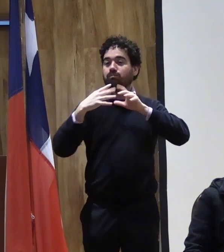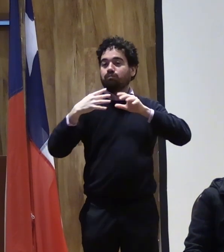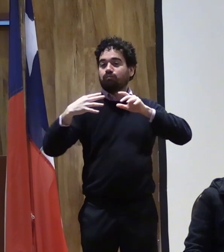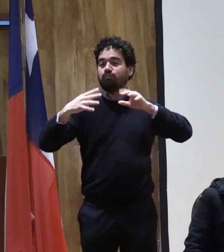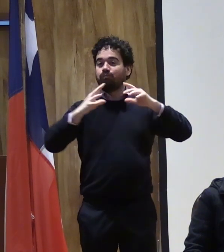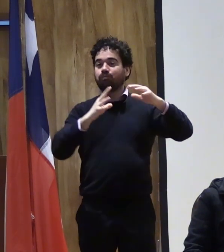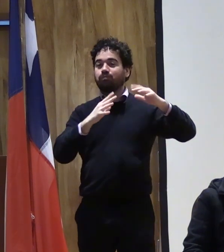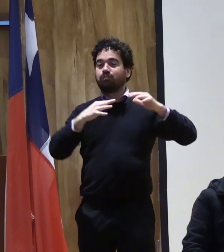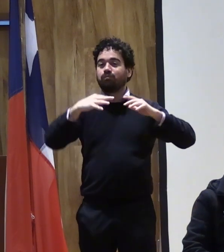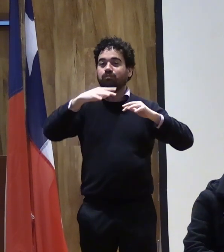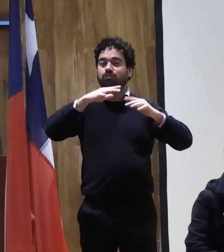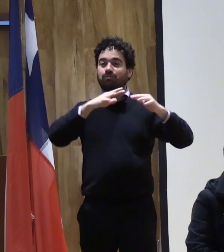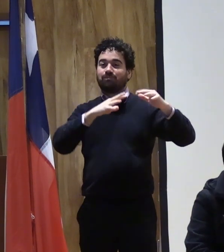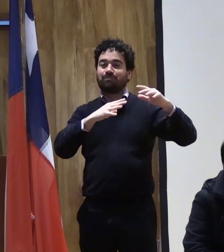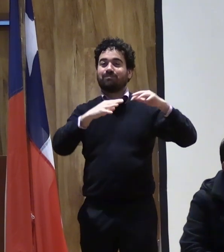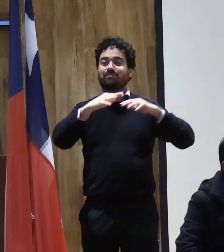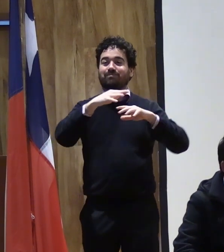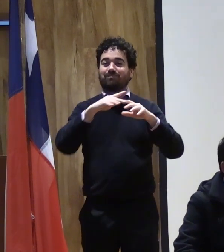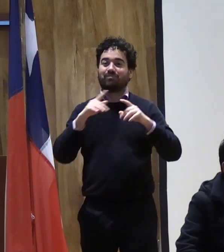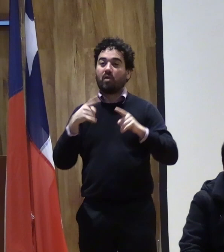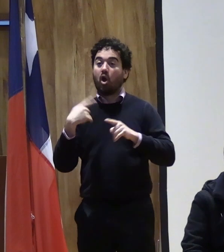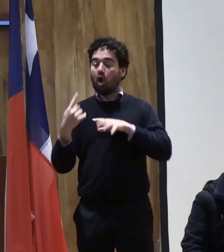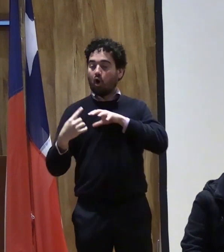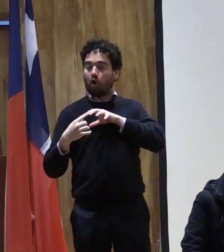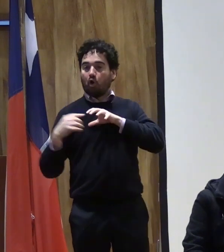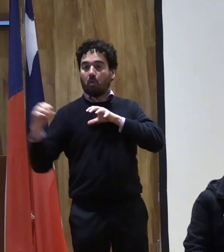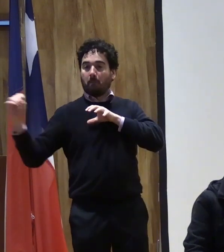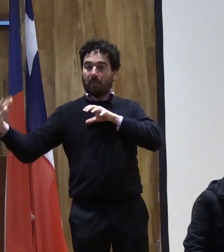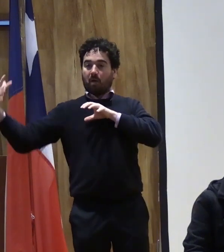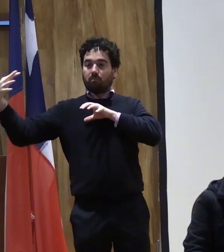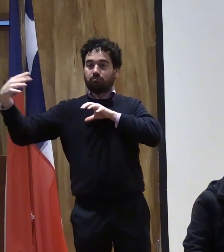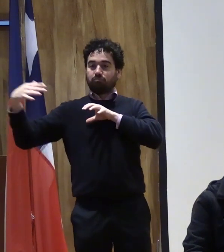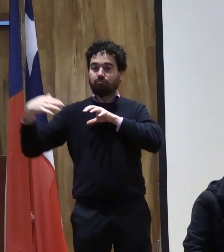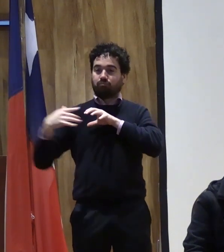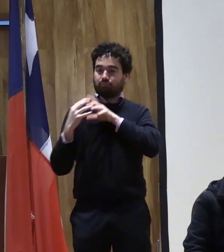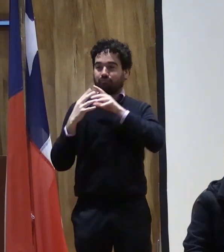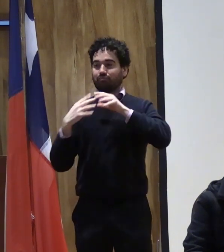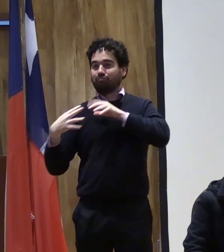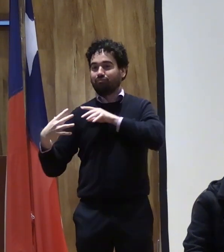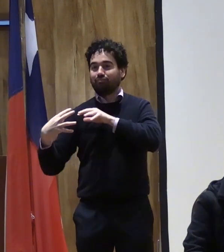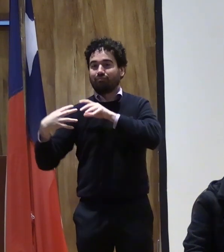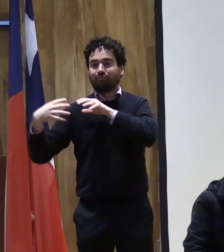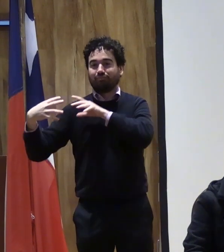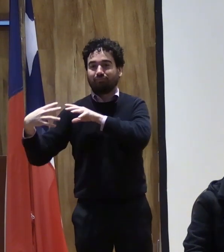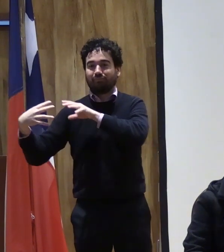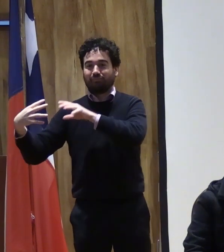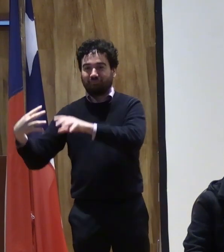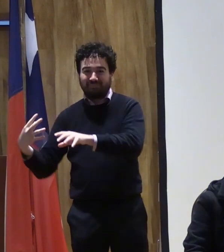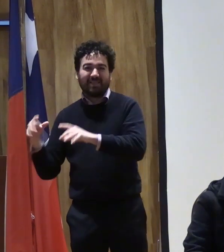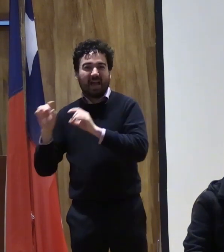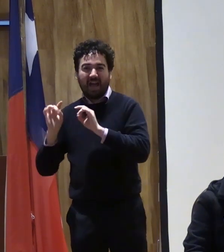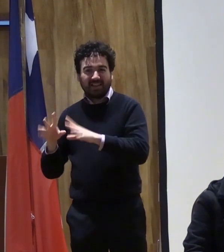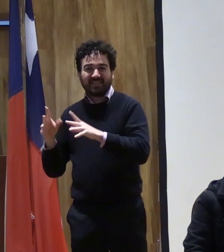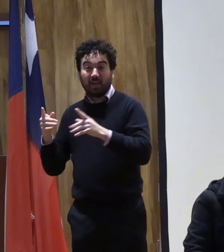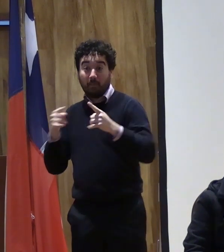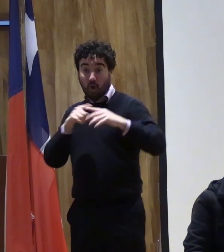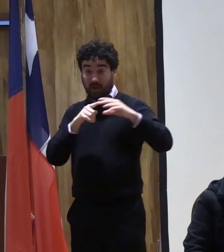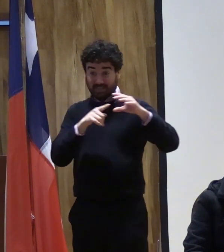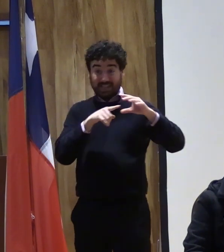estrellas y que se van contaminando o enriqueciendo, como uno lo quiera ver.